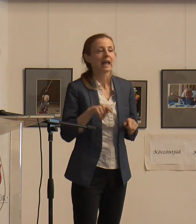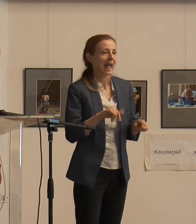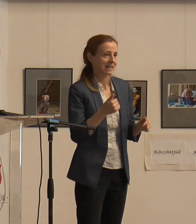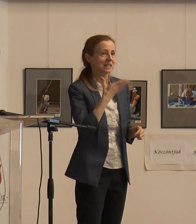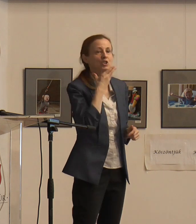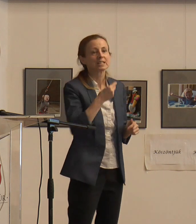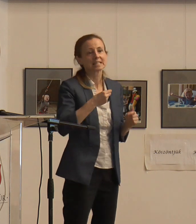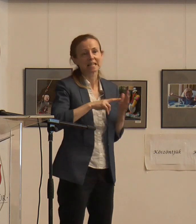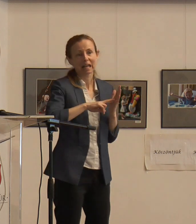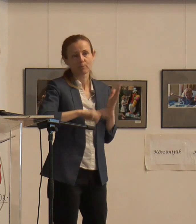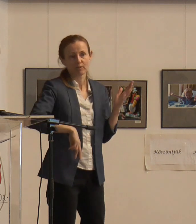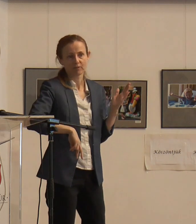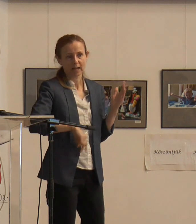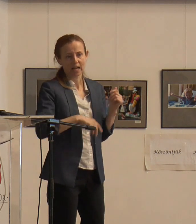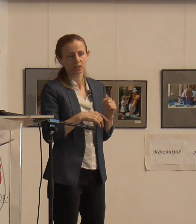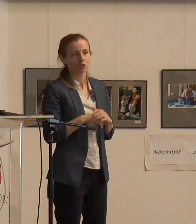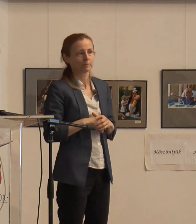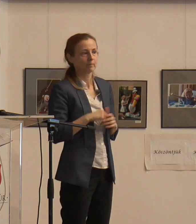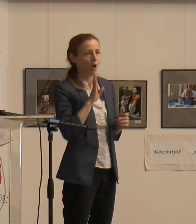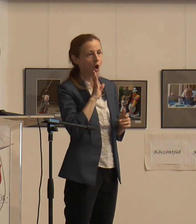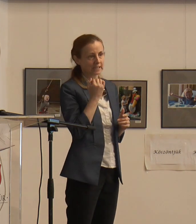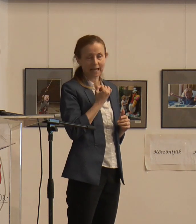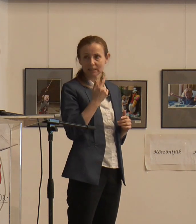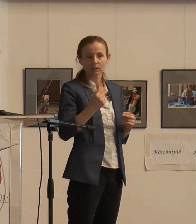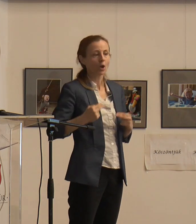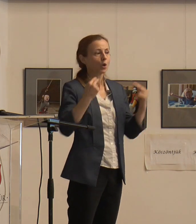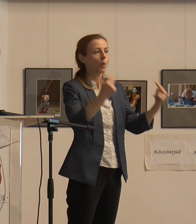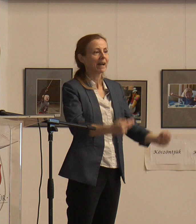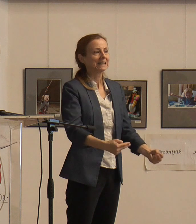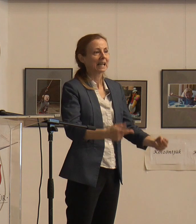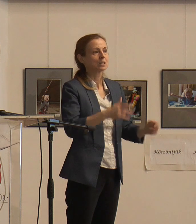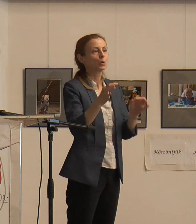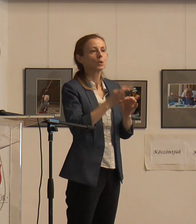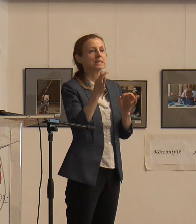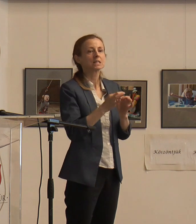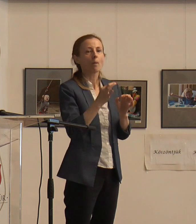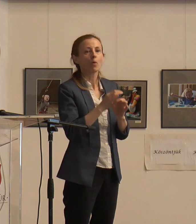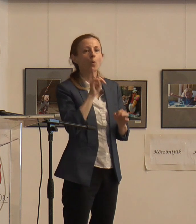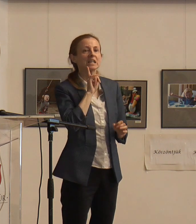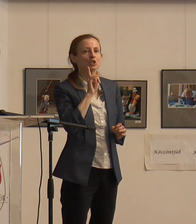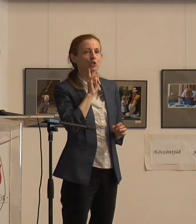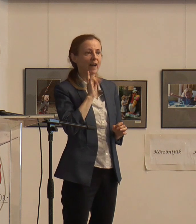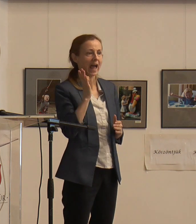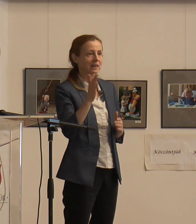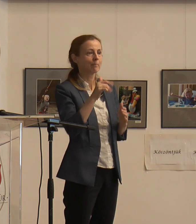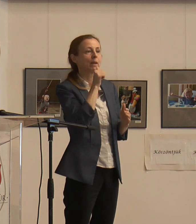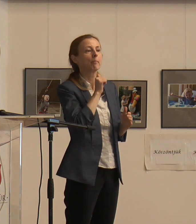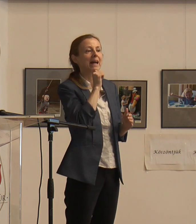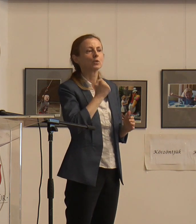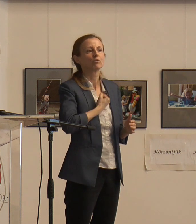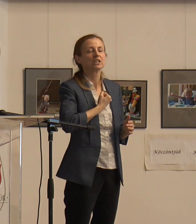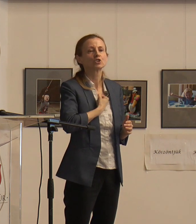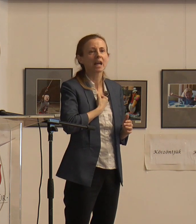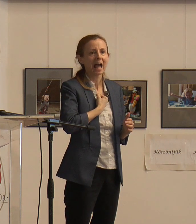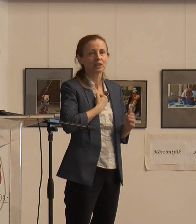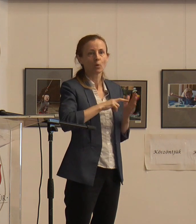Vers volt a Dél-Dél-ből. És akkor következő versmondó Szabó István. Petőfi Sándor